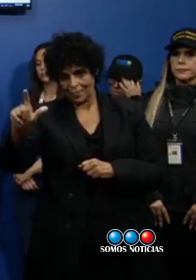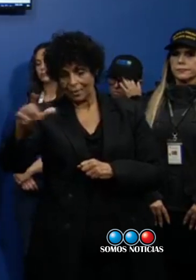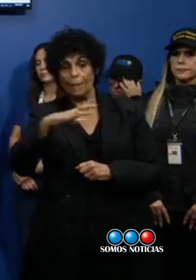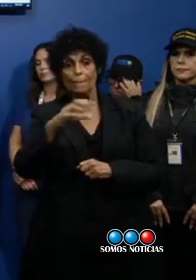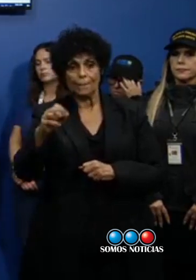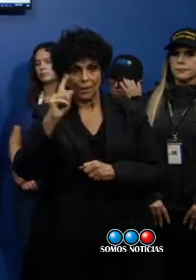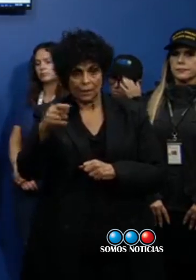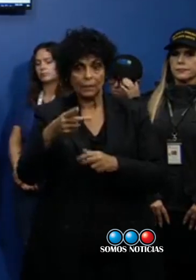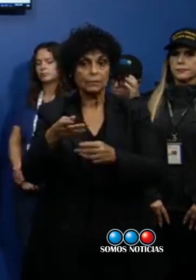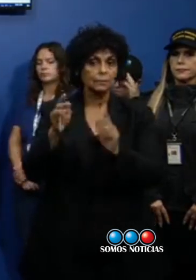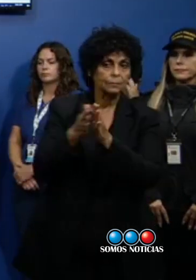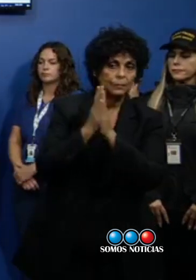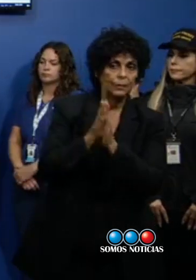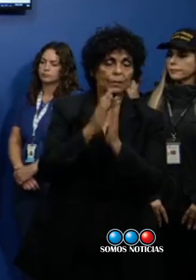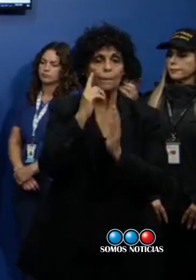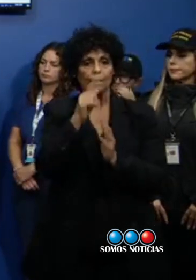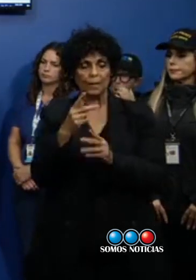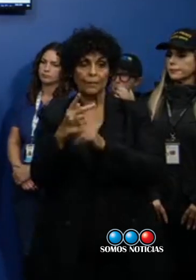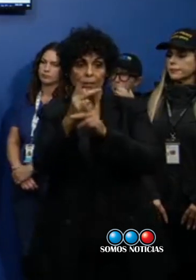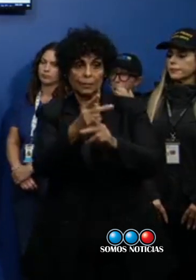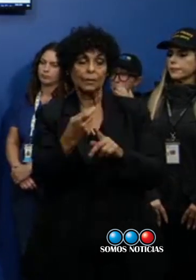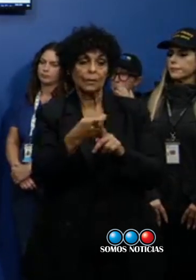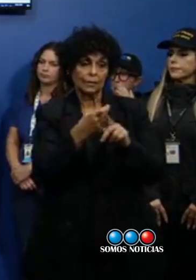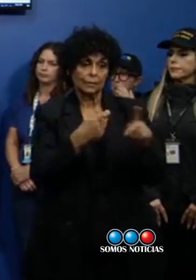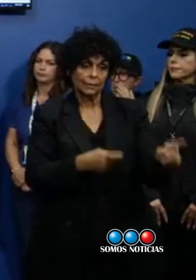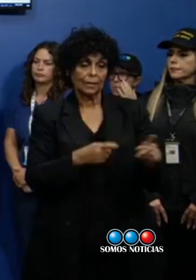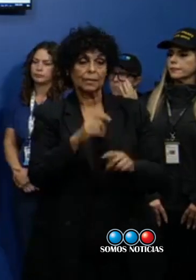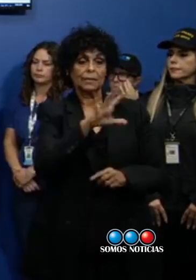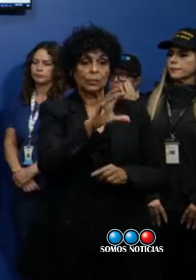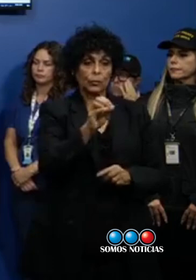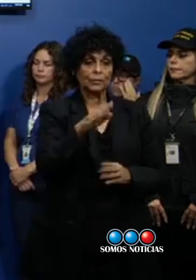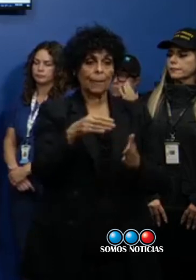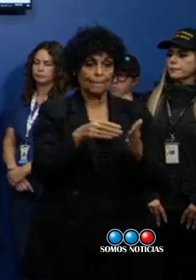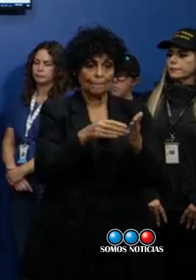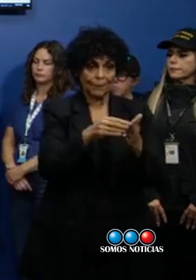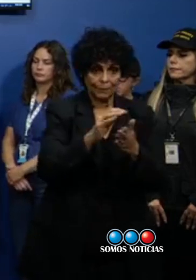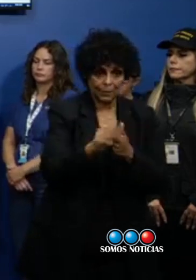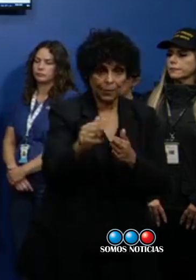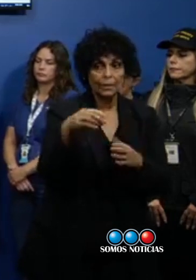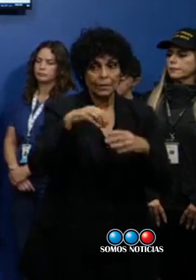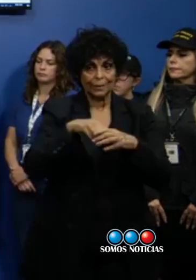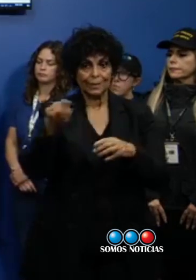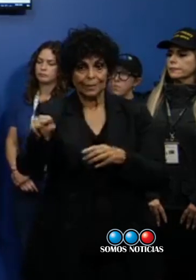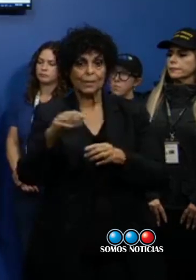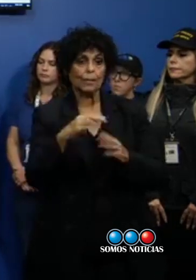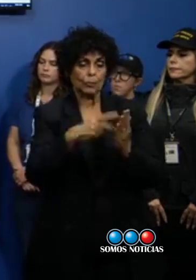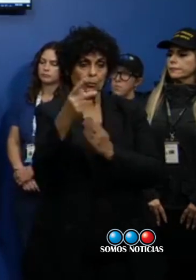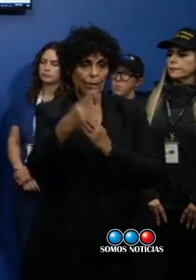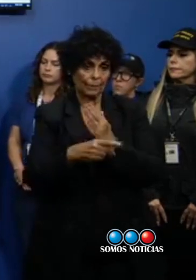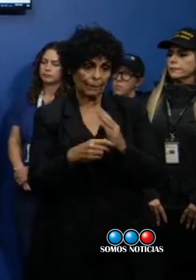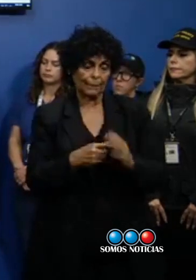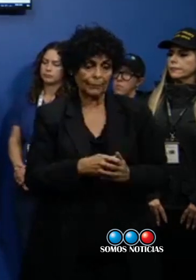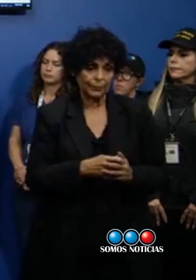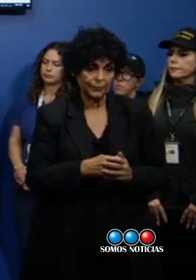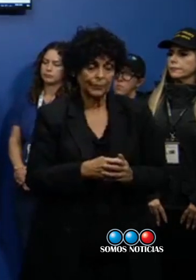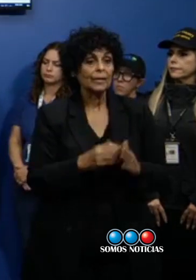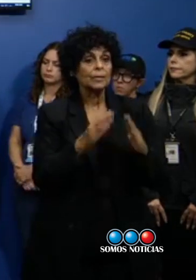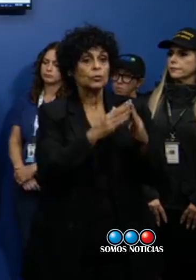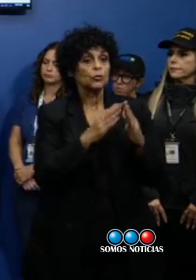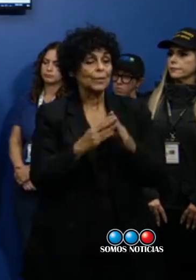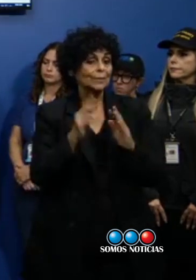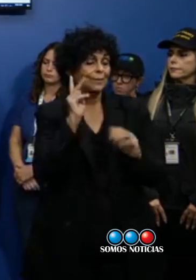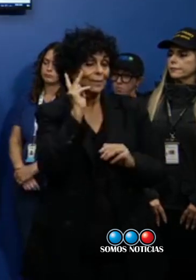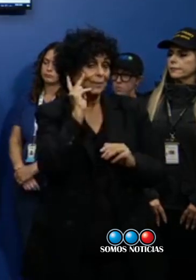préstamos de hasta 50,000 a través 50,000 a través del programa en la ciudad de